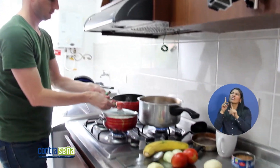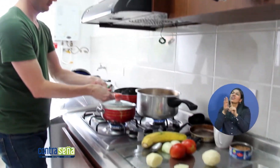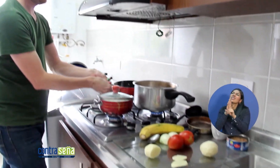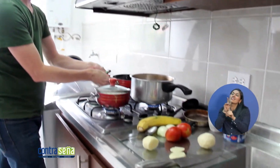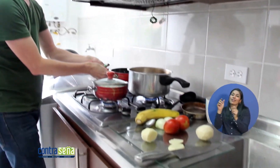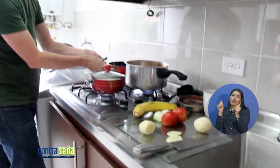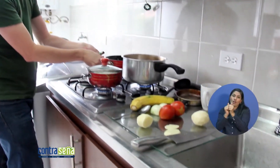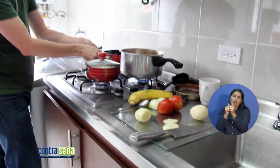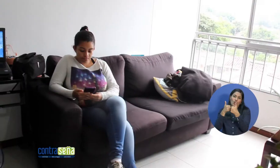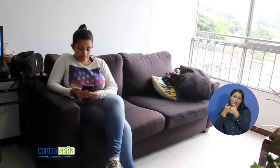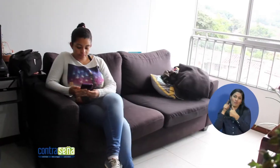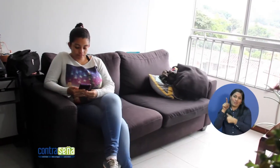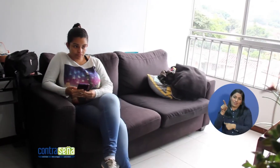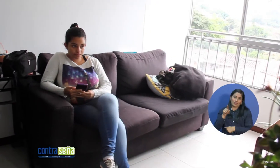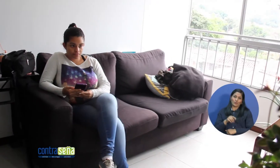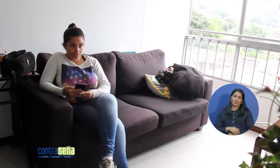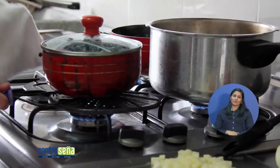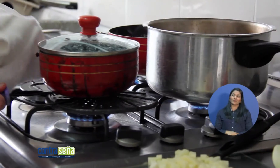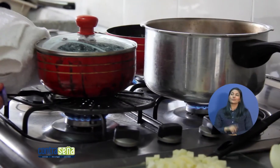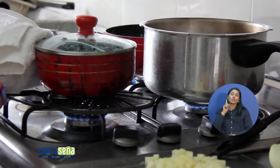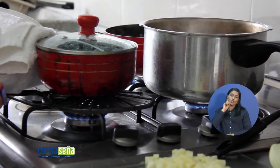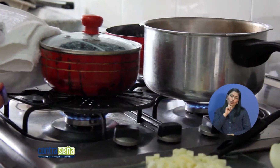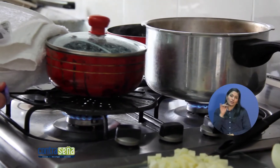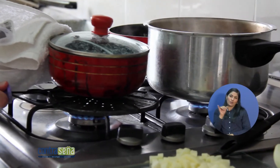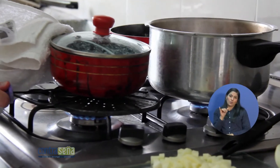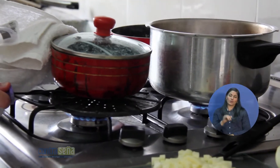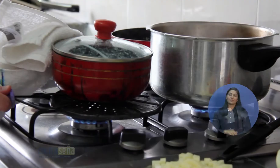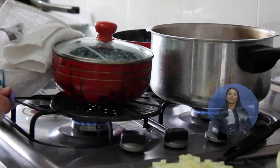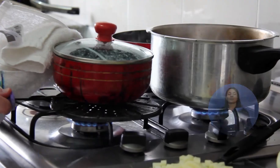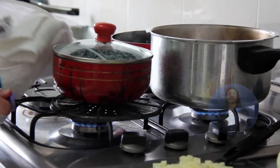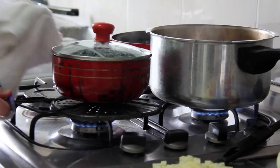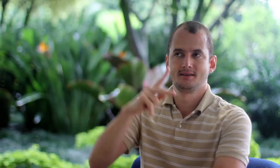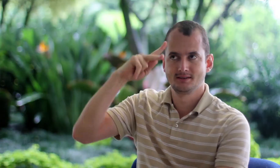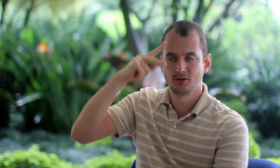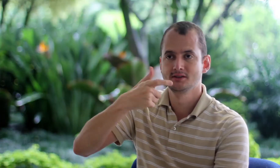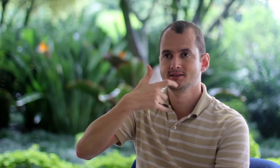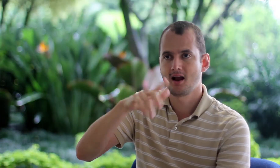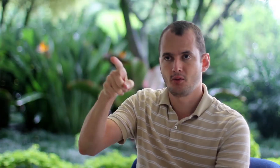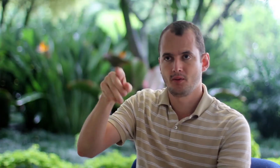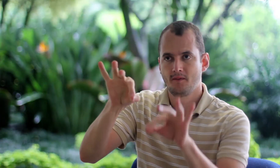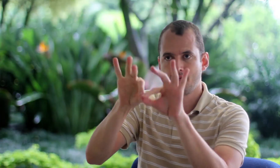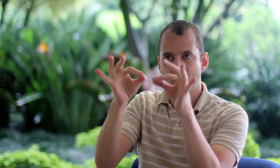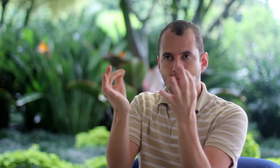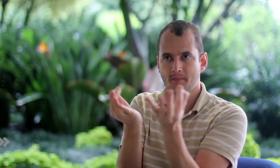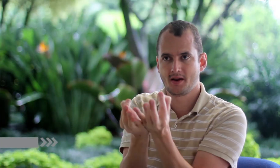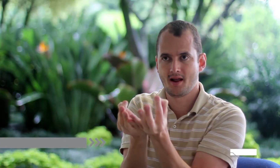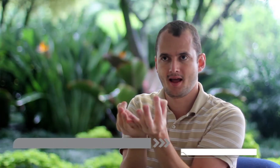permitiera acompañarlo en un almuerzo con su novia Daniela, quien también es sorda. Antes,